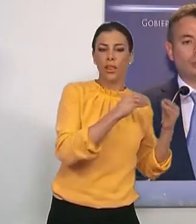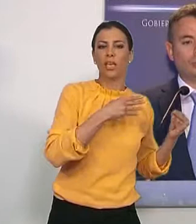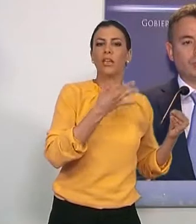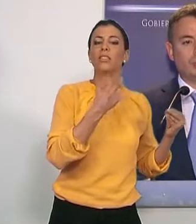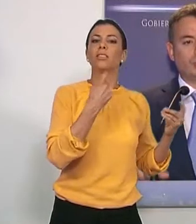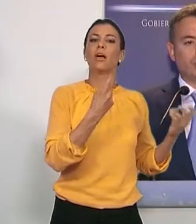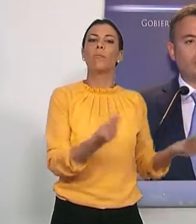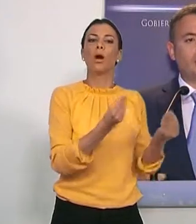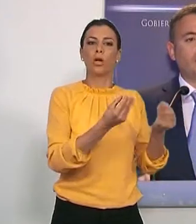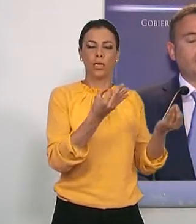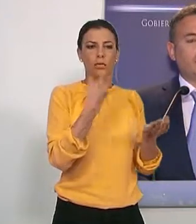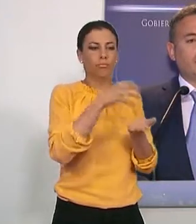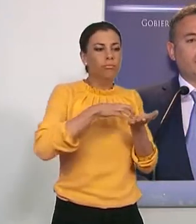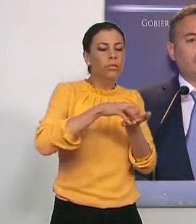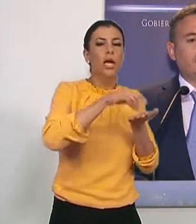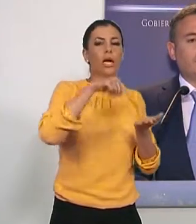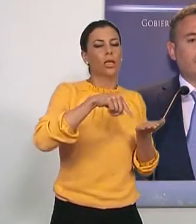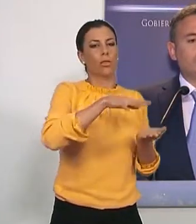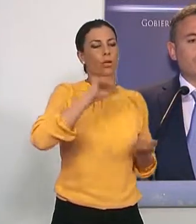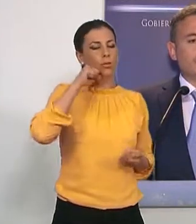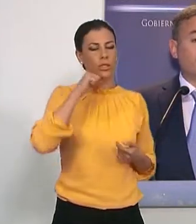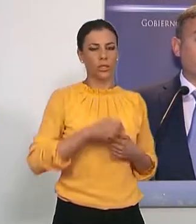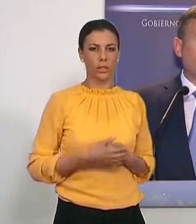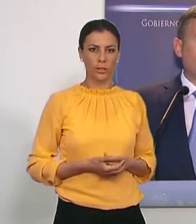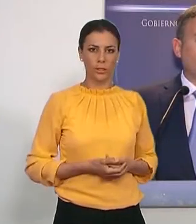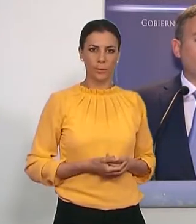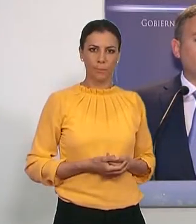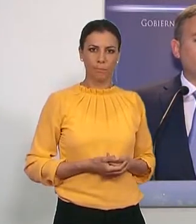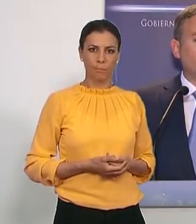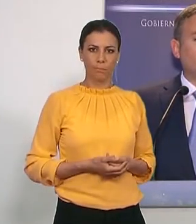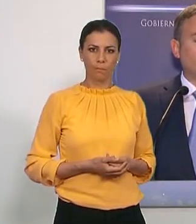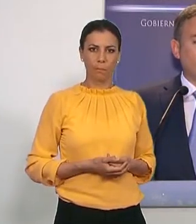junta de andalucía mejore su parque de vivienda en motril